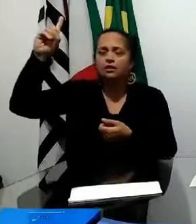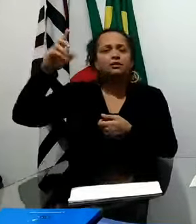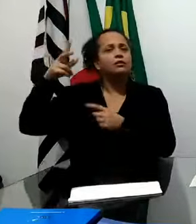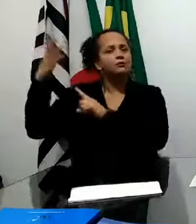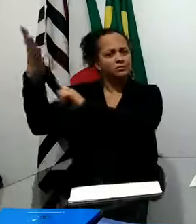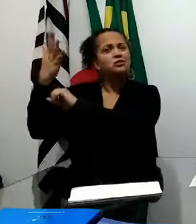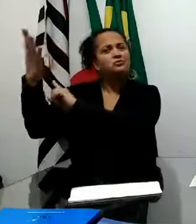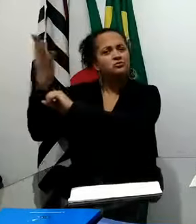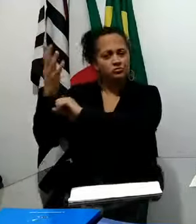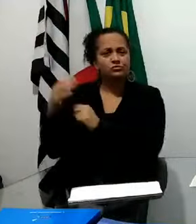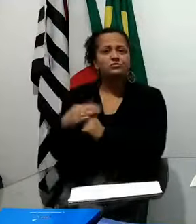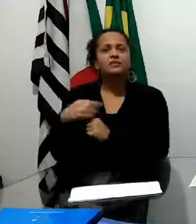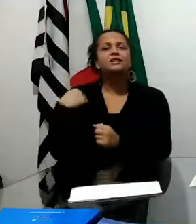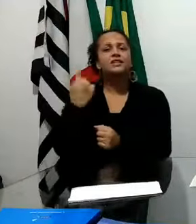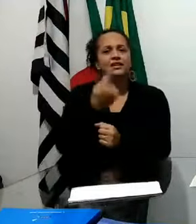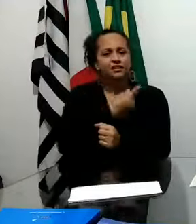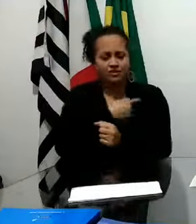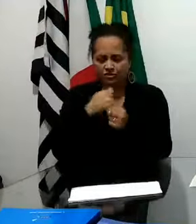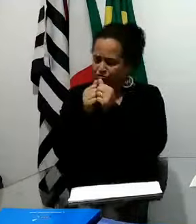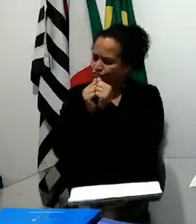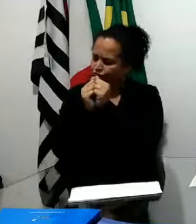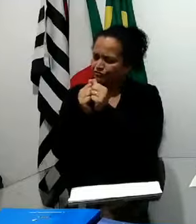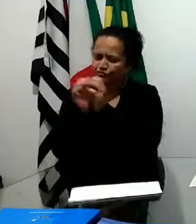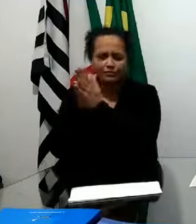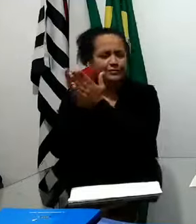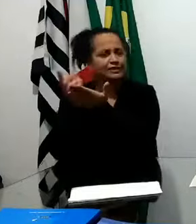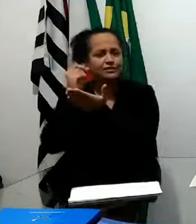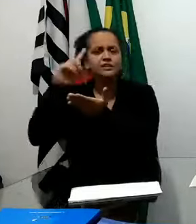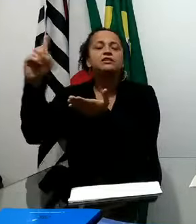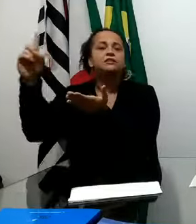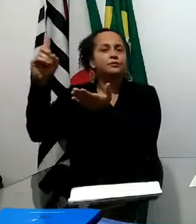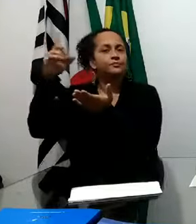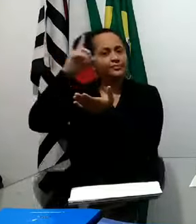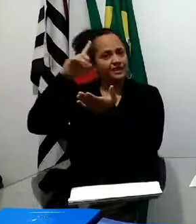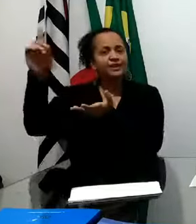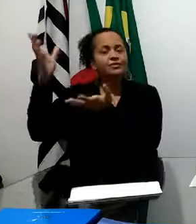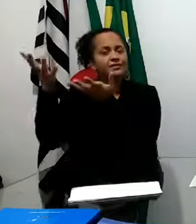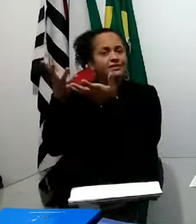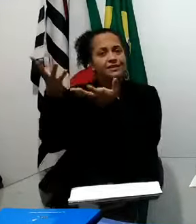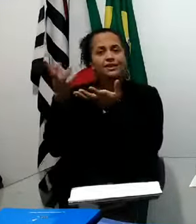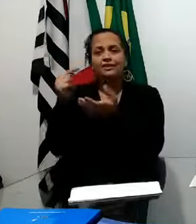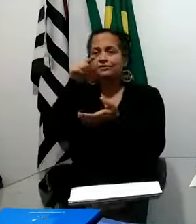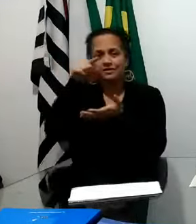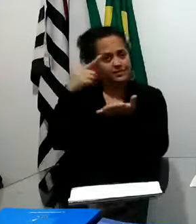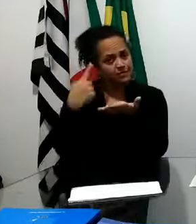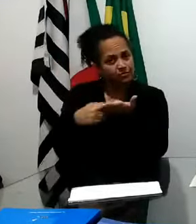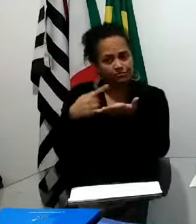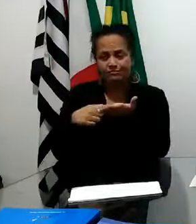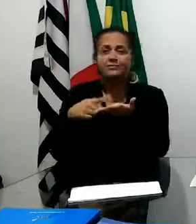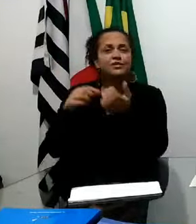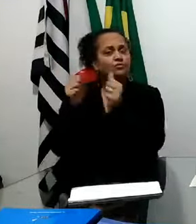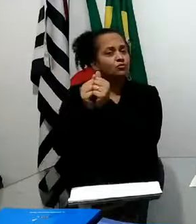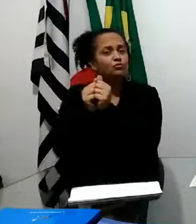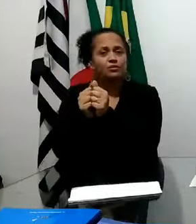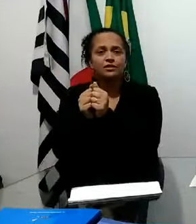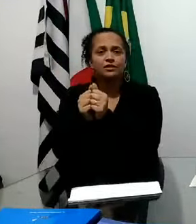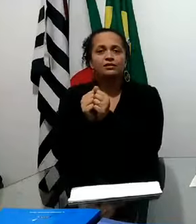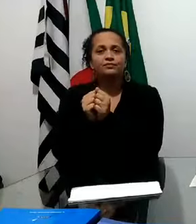levantar e se voltar para os princípios da palavra. Deus tem um compromisso com a sua palavra, Deus não tem um compromisso com o que a gente acha, o que a gente